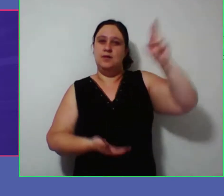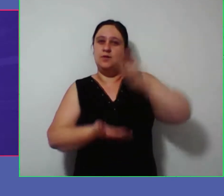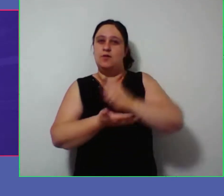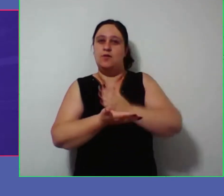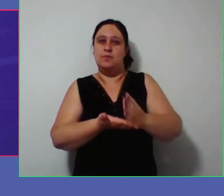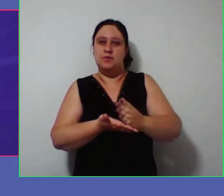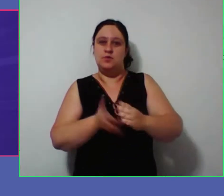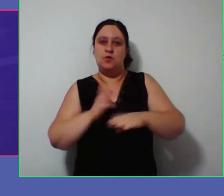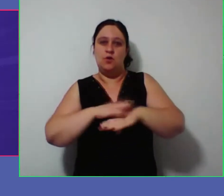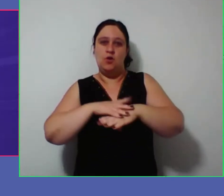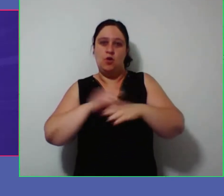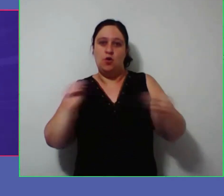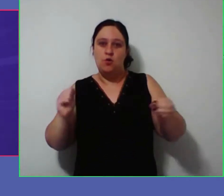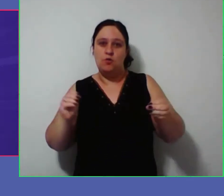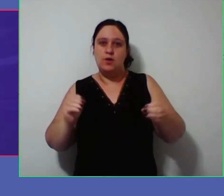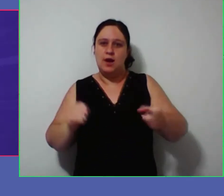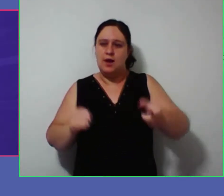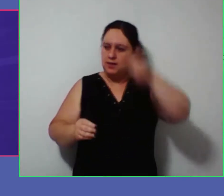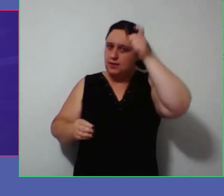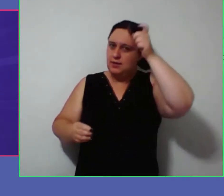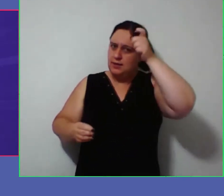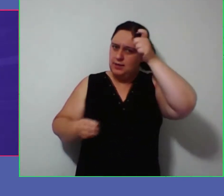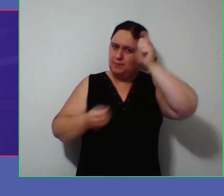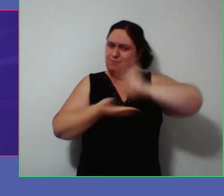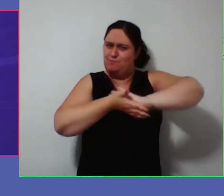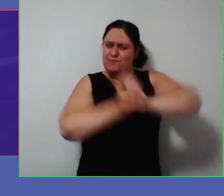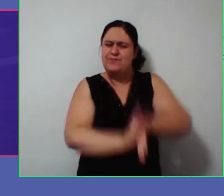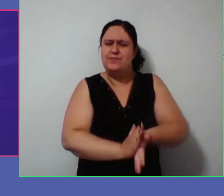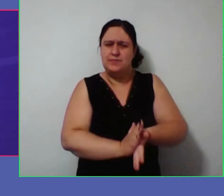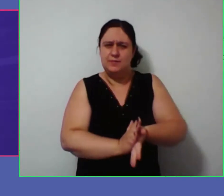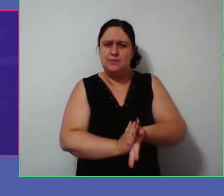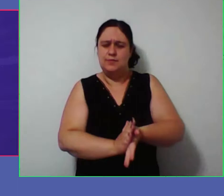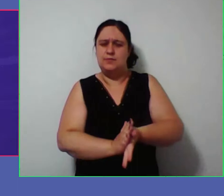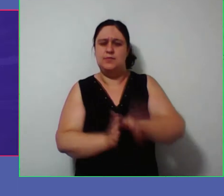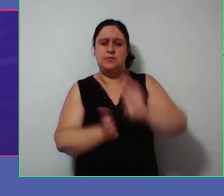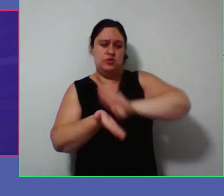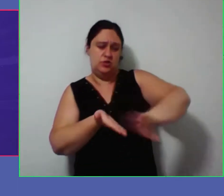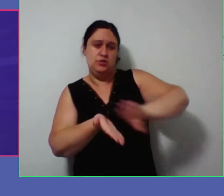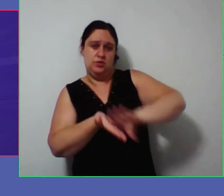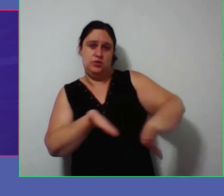expulsar demônios, passou a tirar da situação